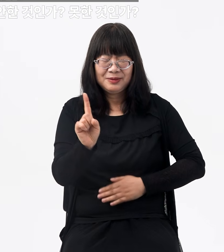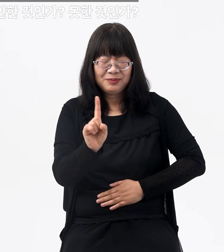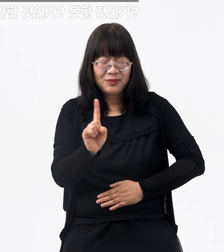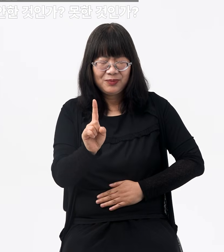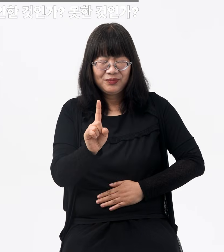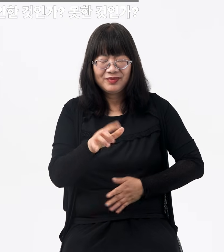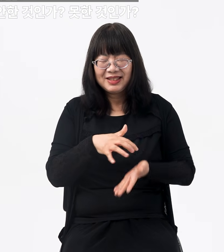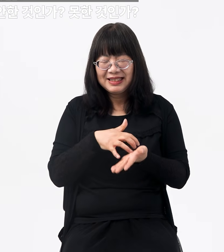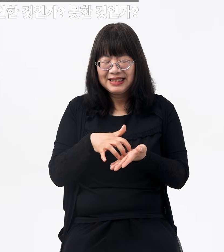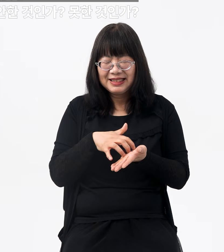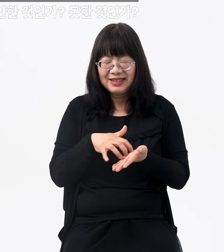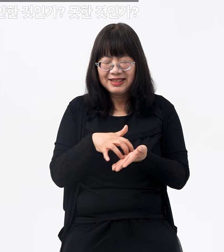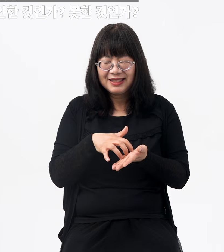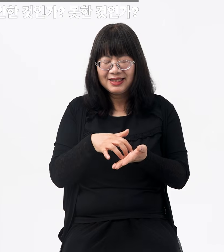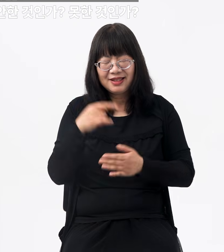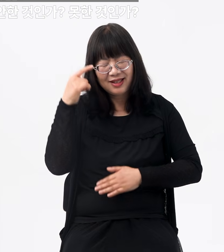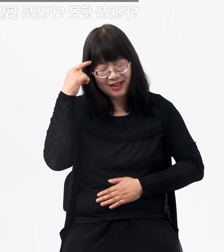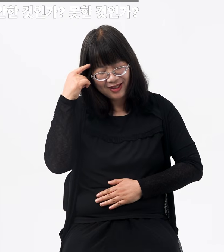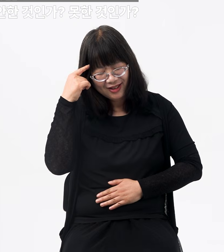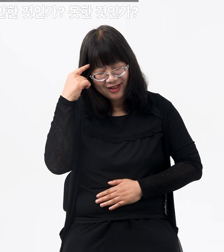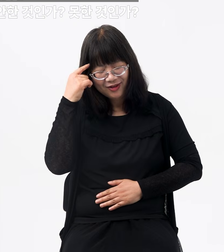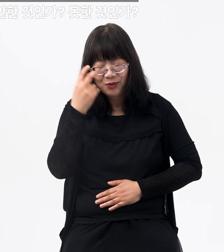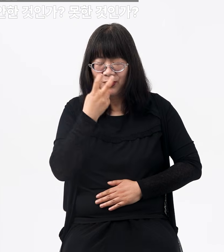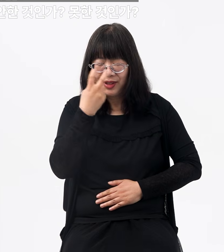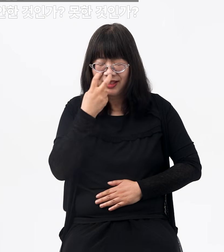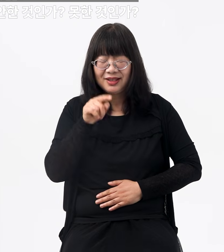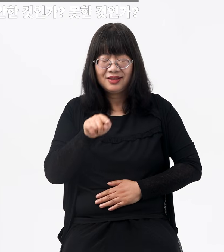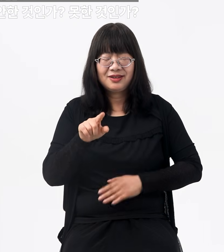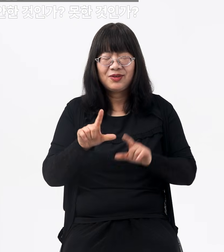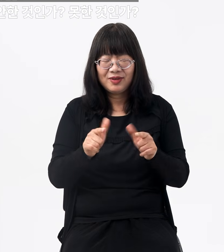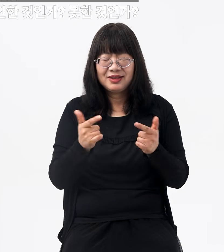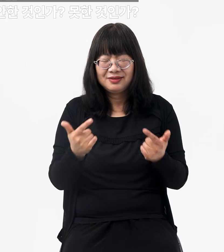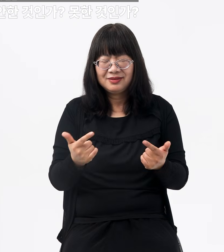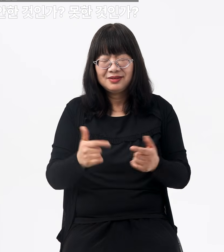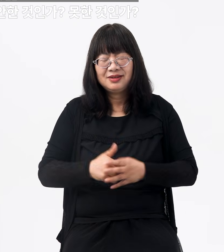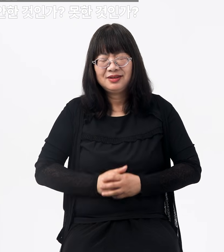말씀은 계산하고 관리하는 게 아닙니다.